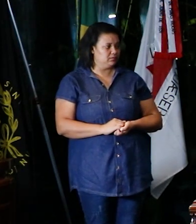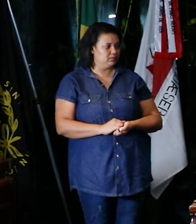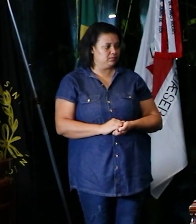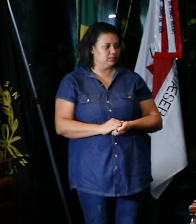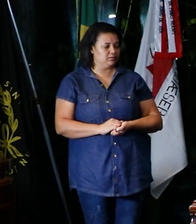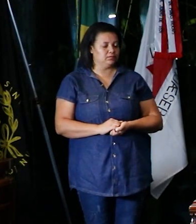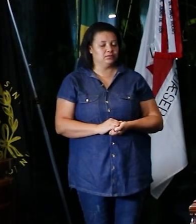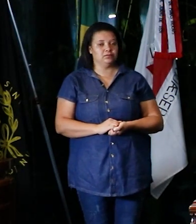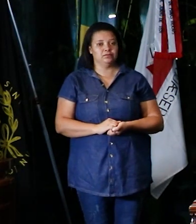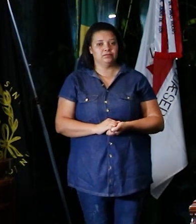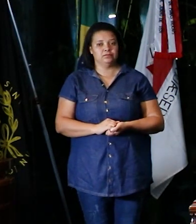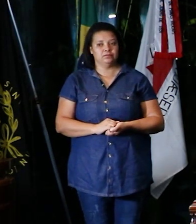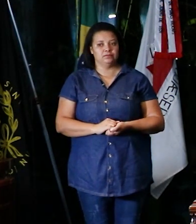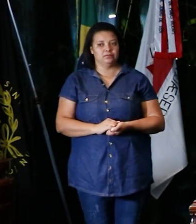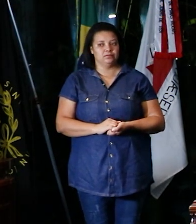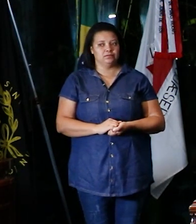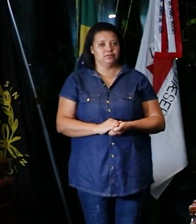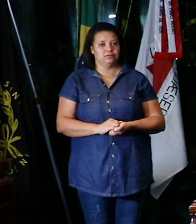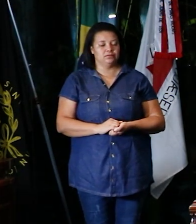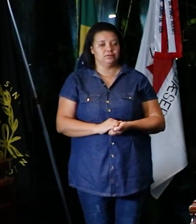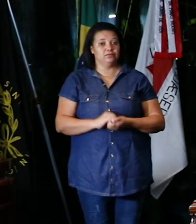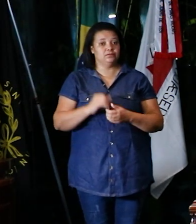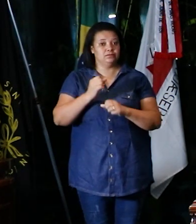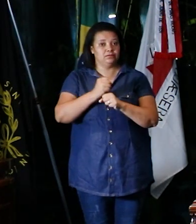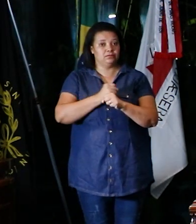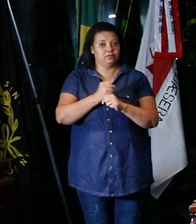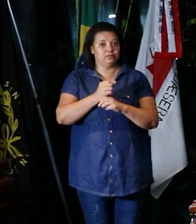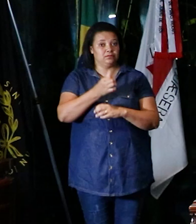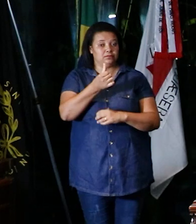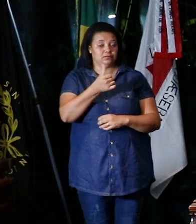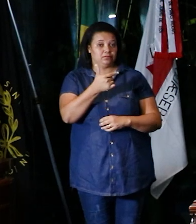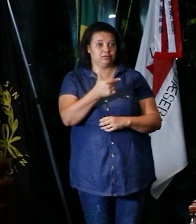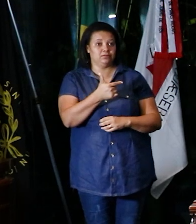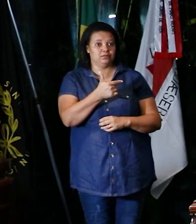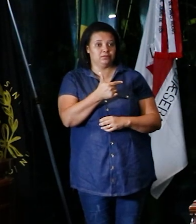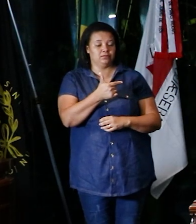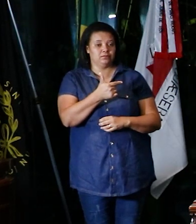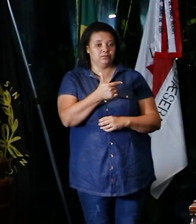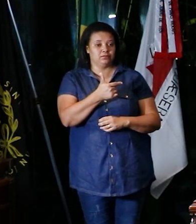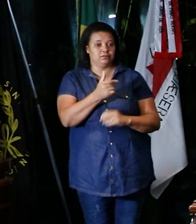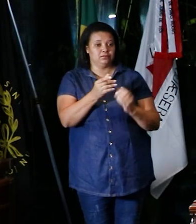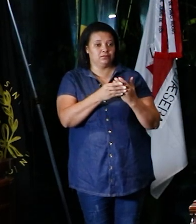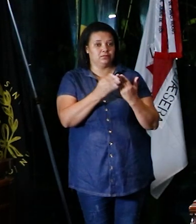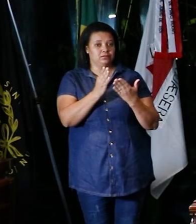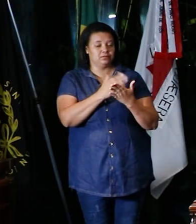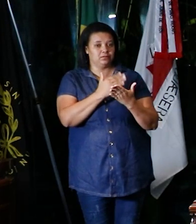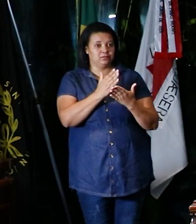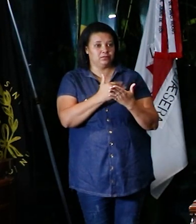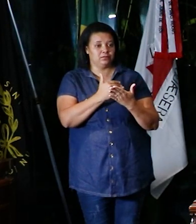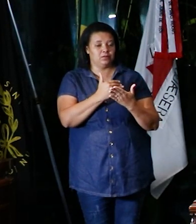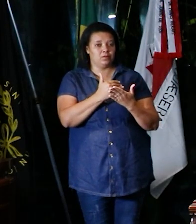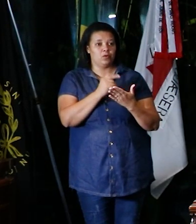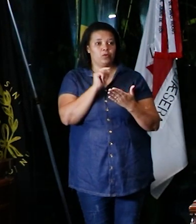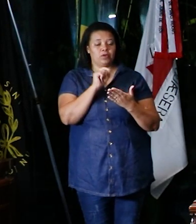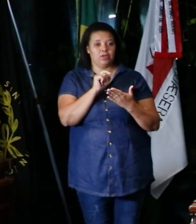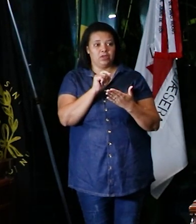lição de coisas, que é de 62, portanto, em pura